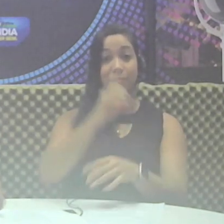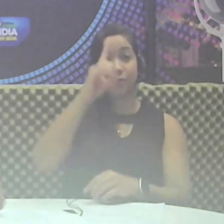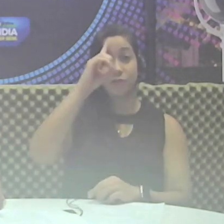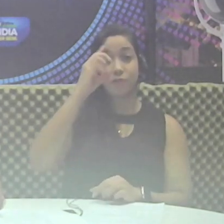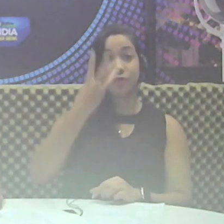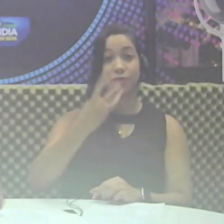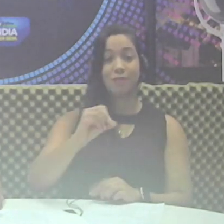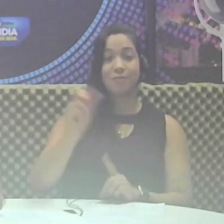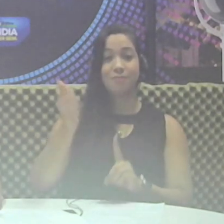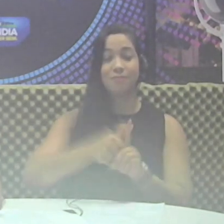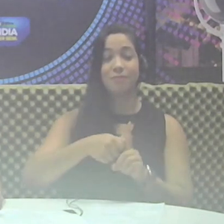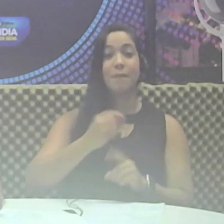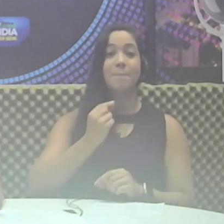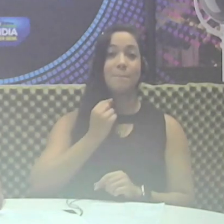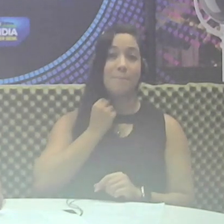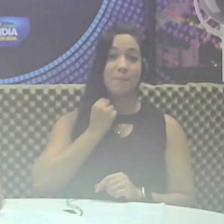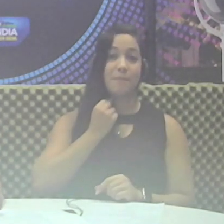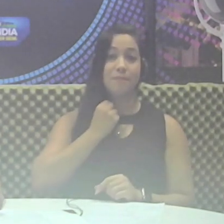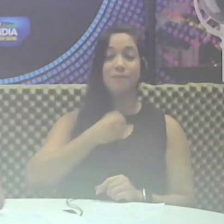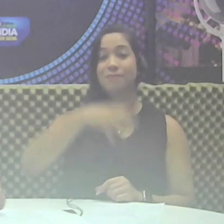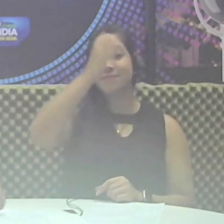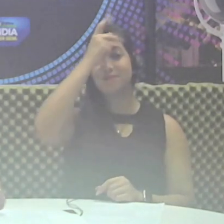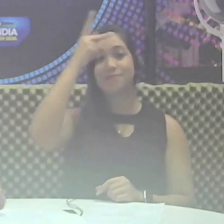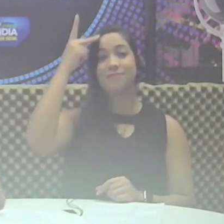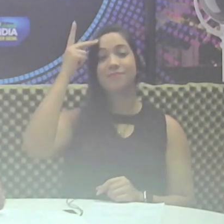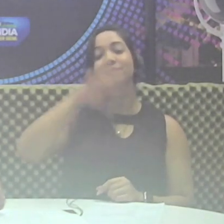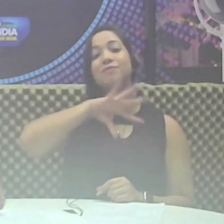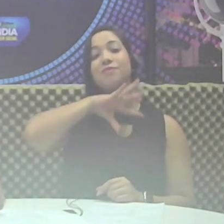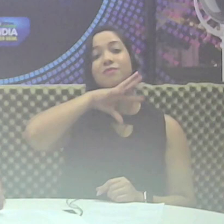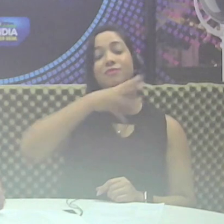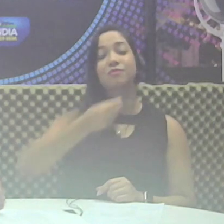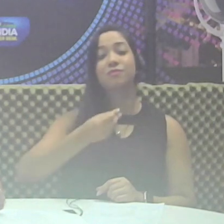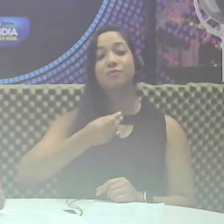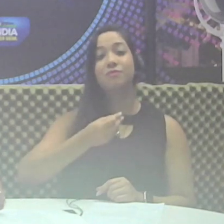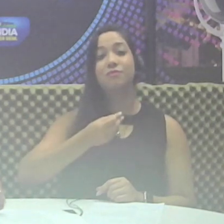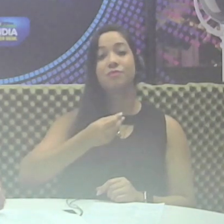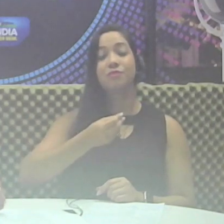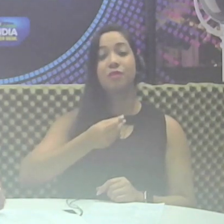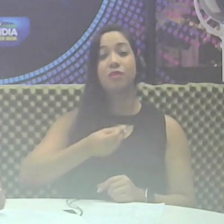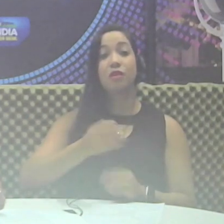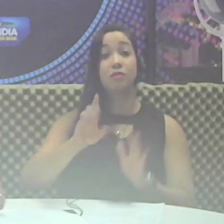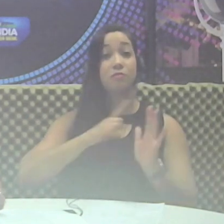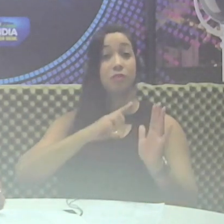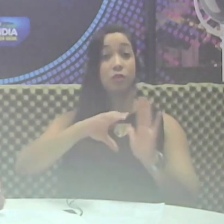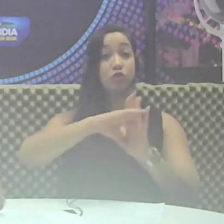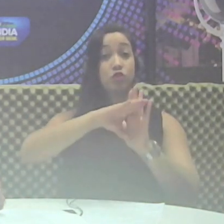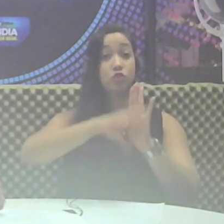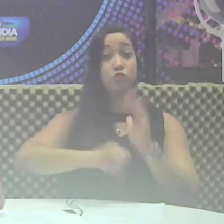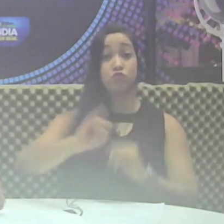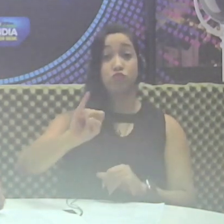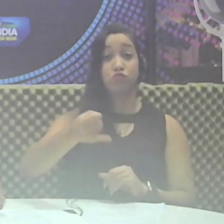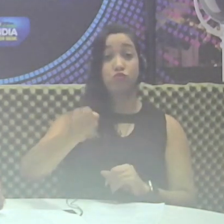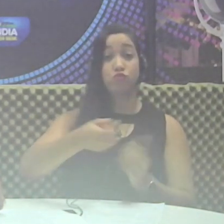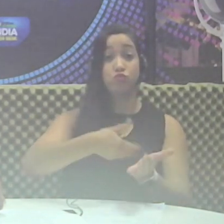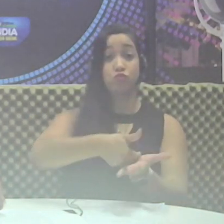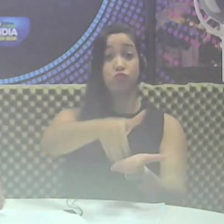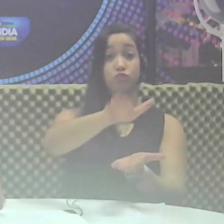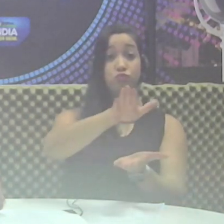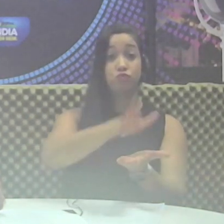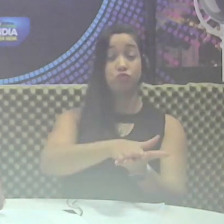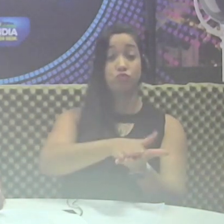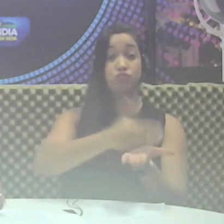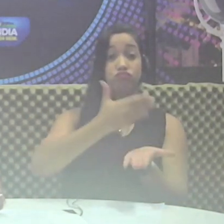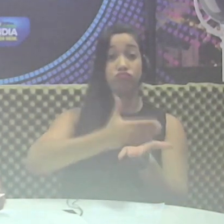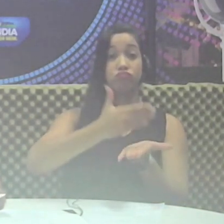Sancionado pelo prefeito Odelmo Leão, o Refim Habitacional concede descontos sobre juros e multas das parcelas de todas as